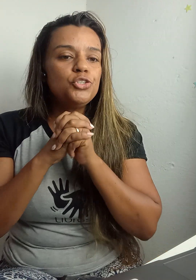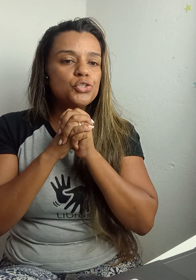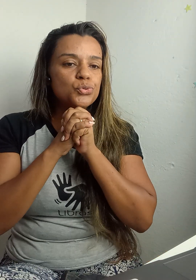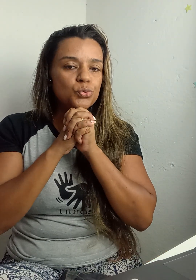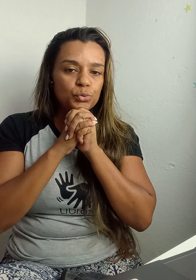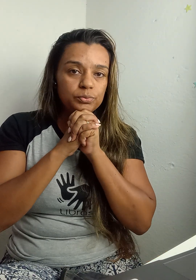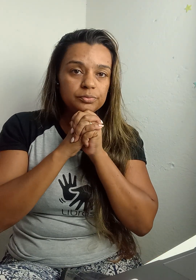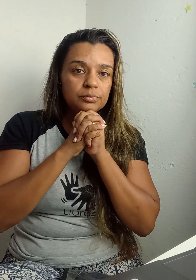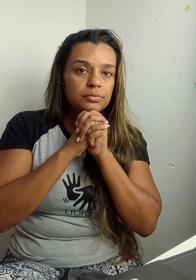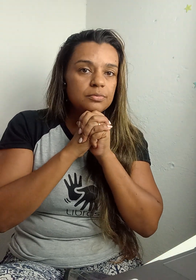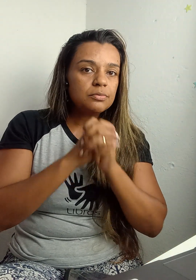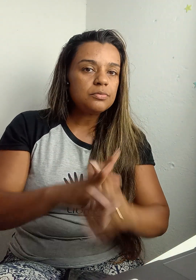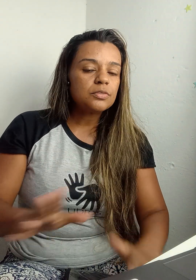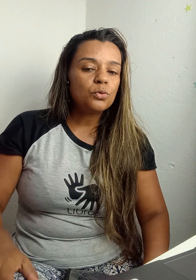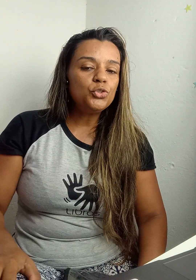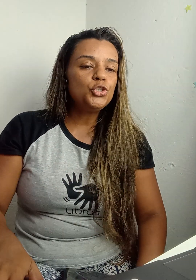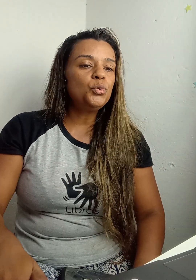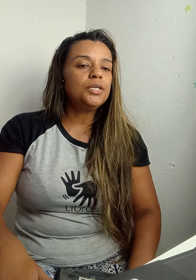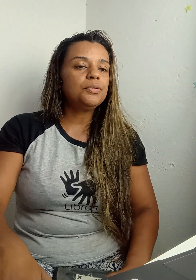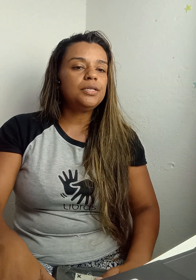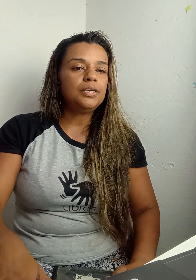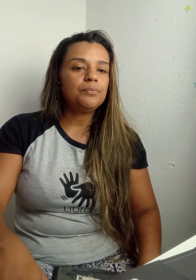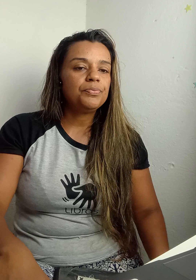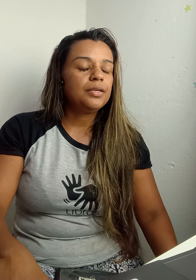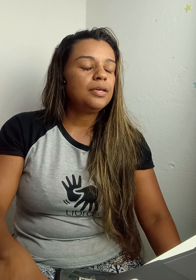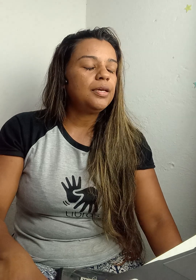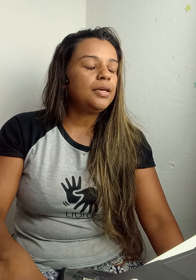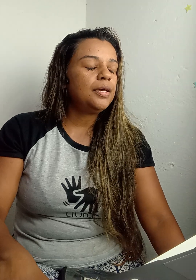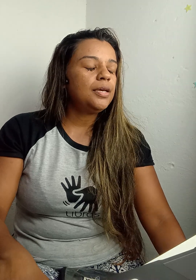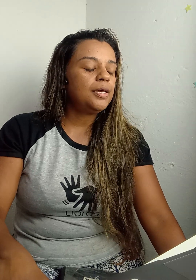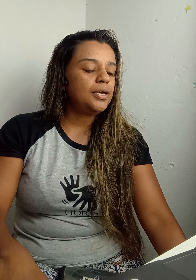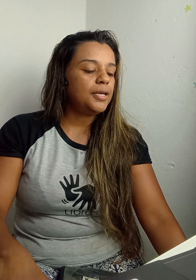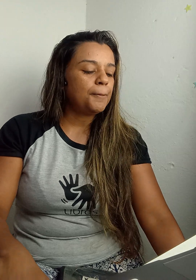Somente surdo. Continuando aqui.